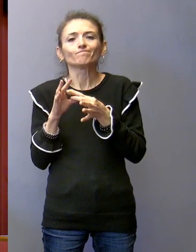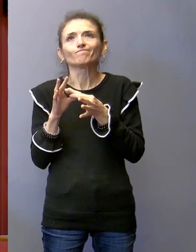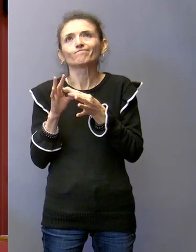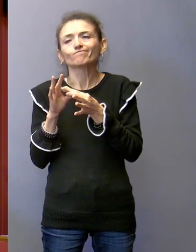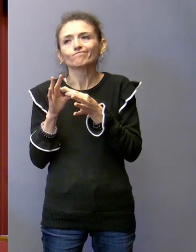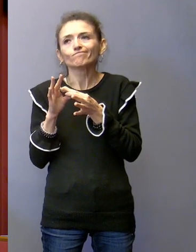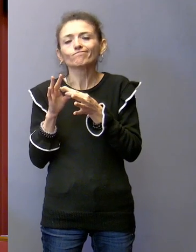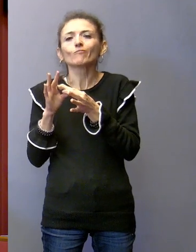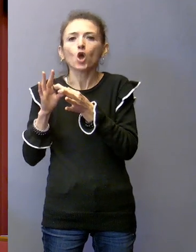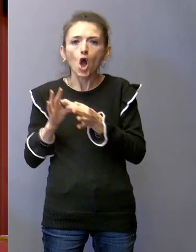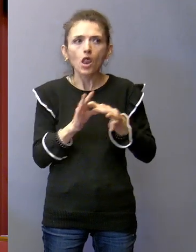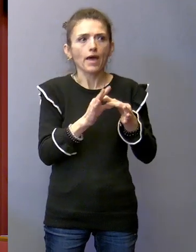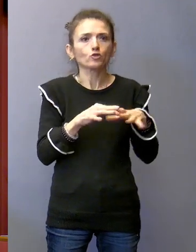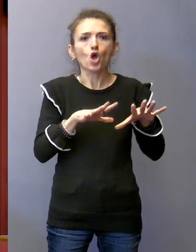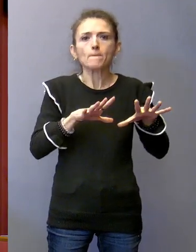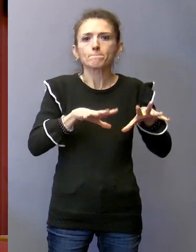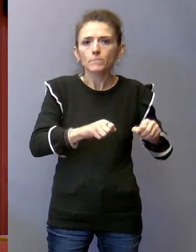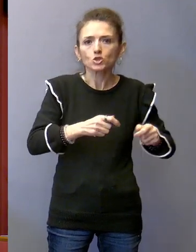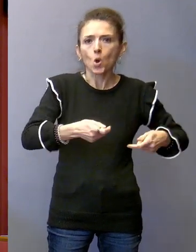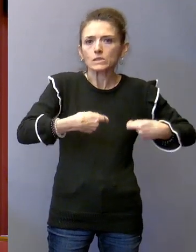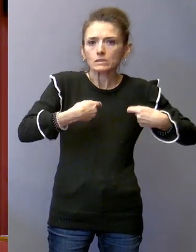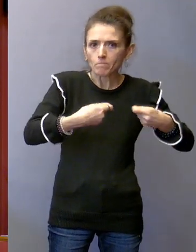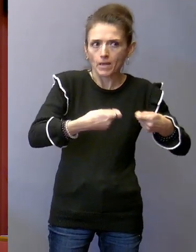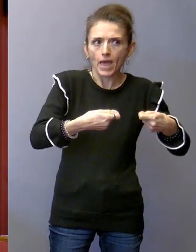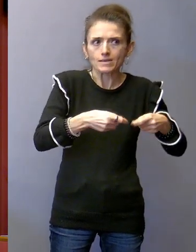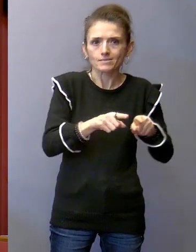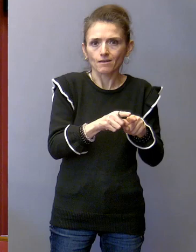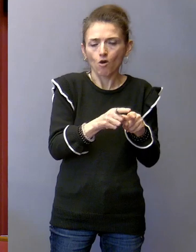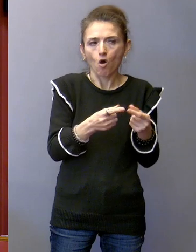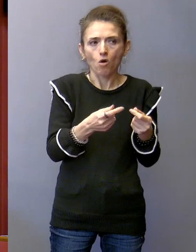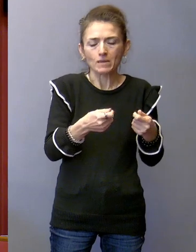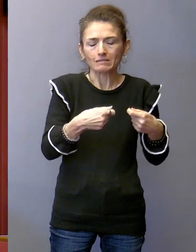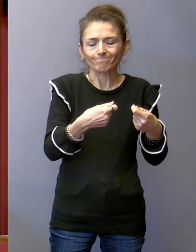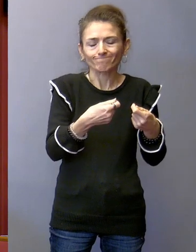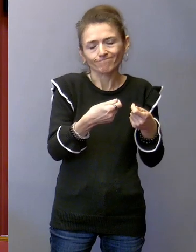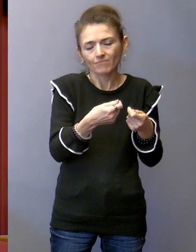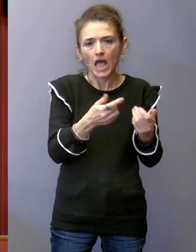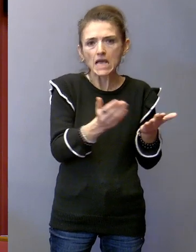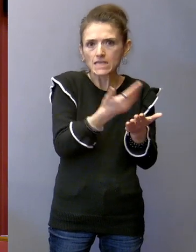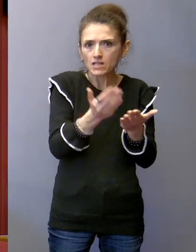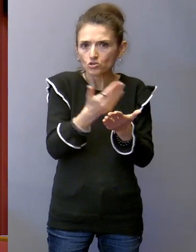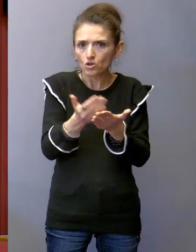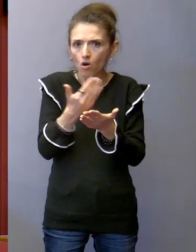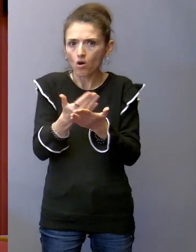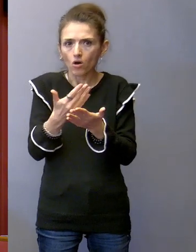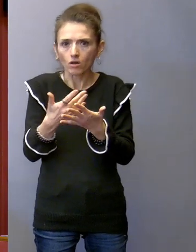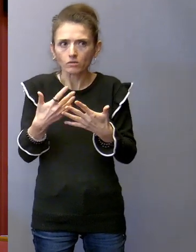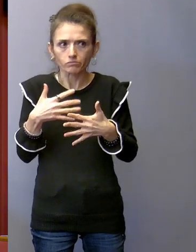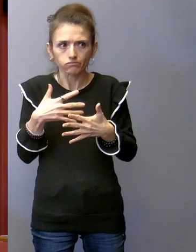degli impegni di spesa anche in diretti con le esenzioni e che sono abbastanza rilevanti con ciò